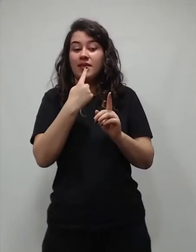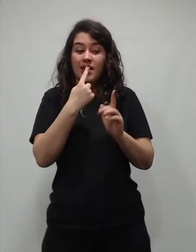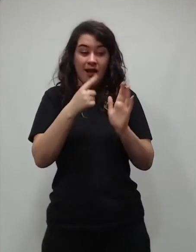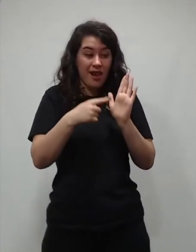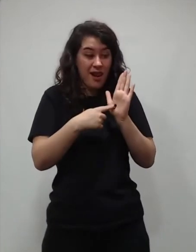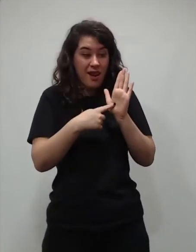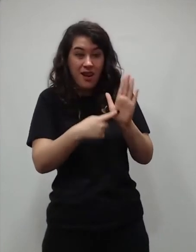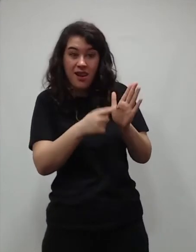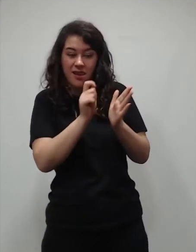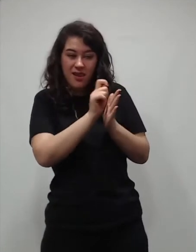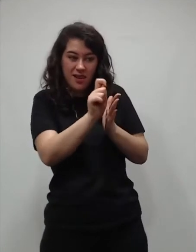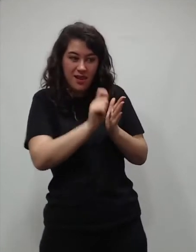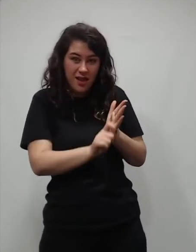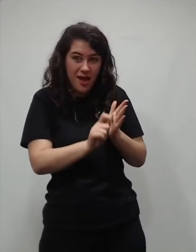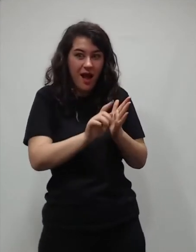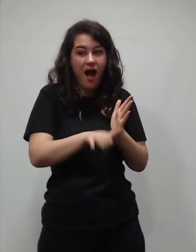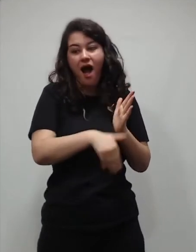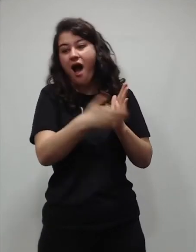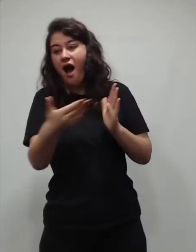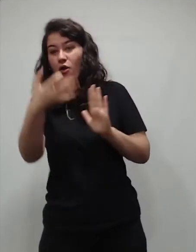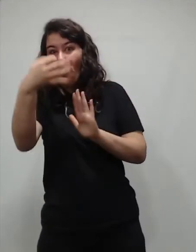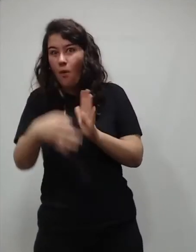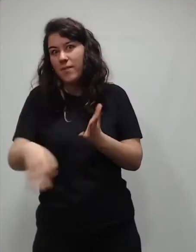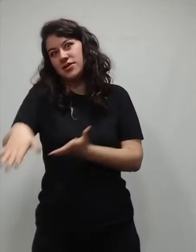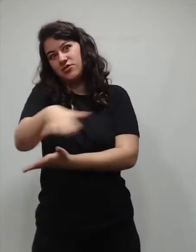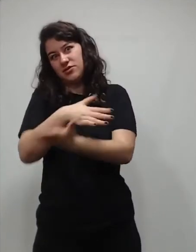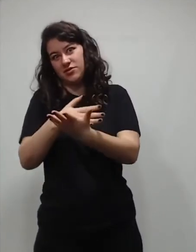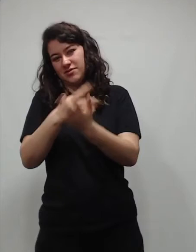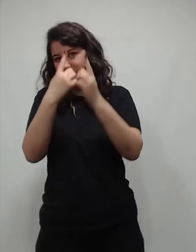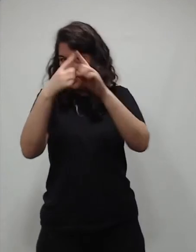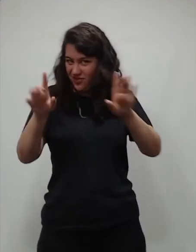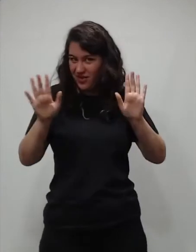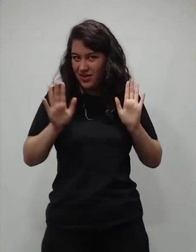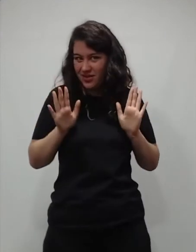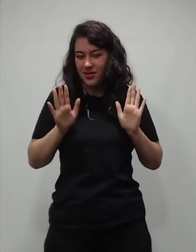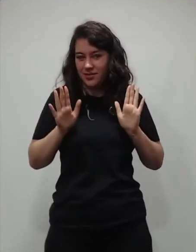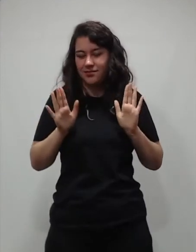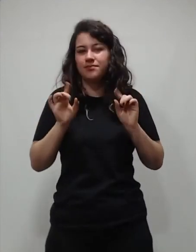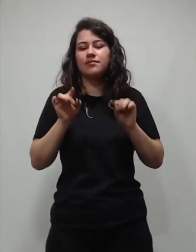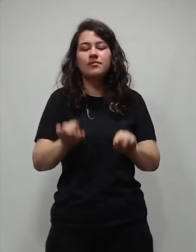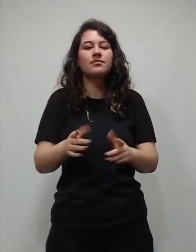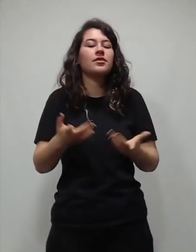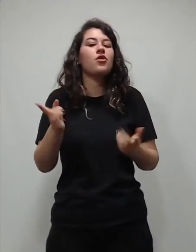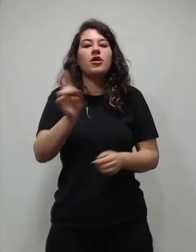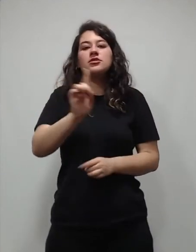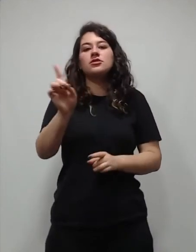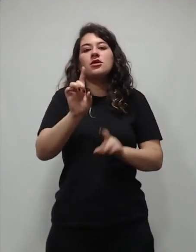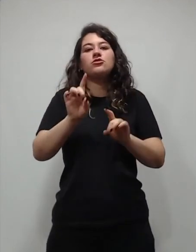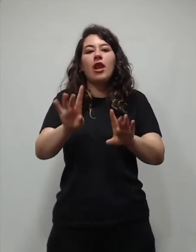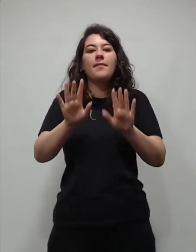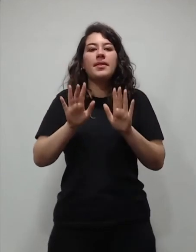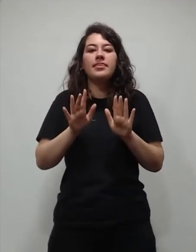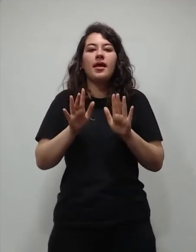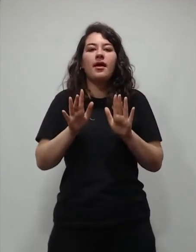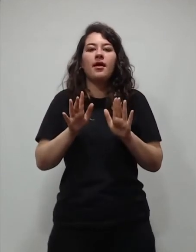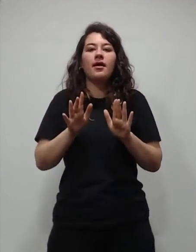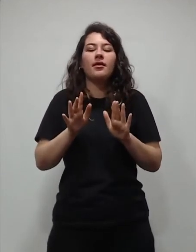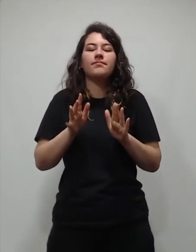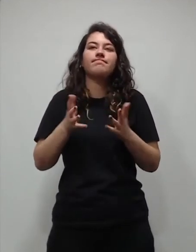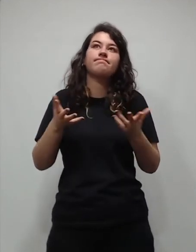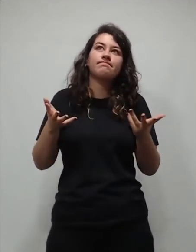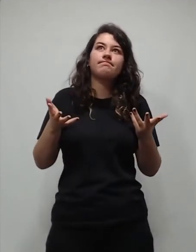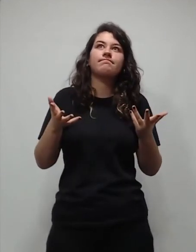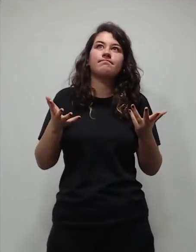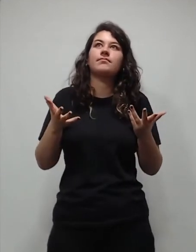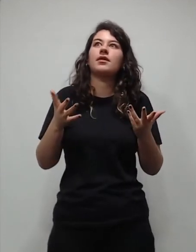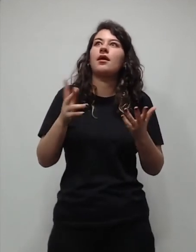a la realidad hay una distancia, y en esto no está solamente